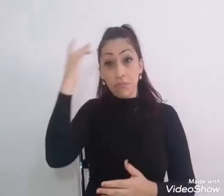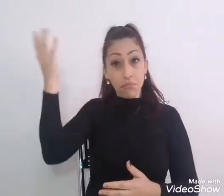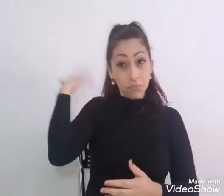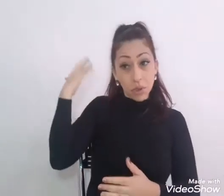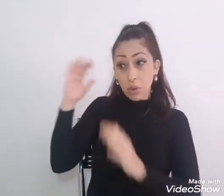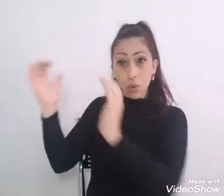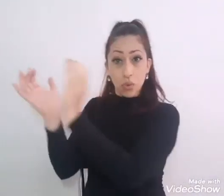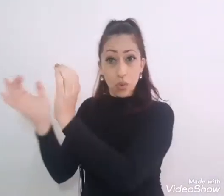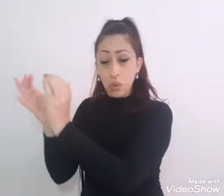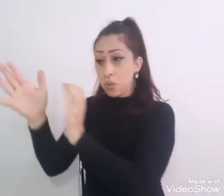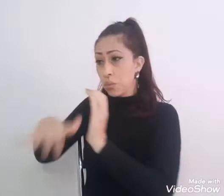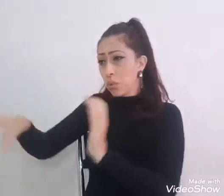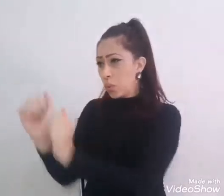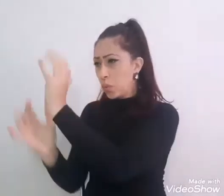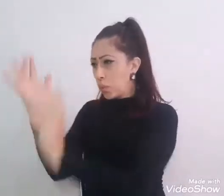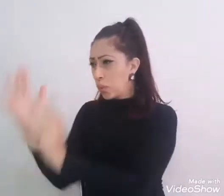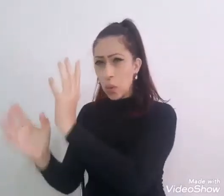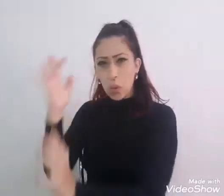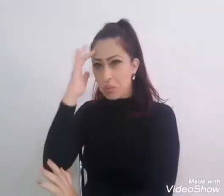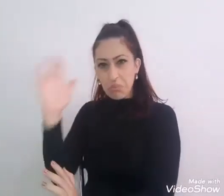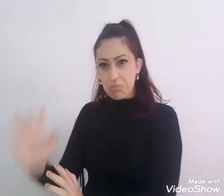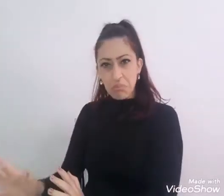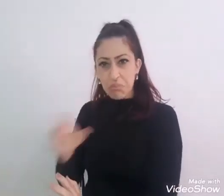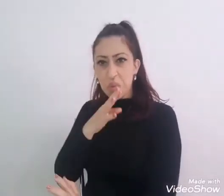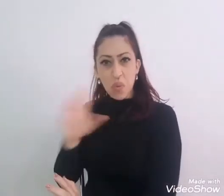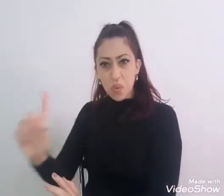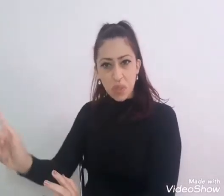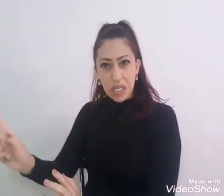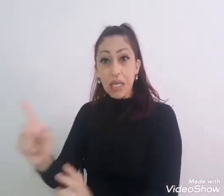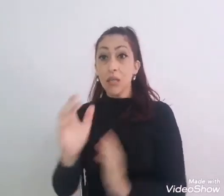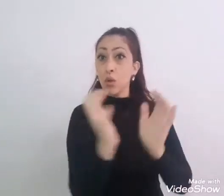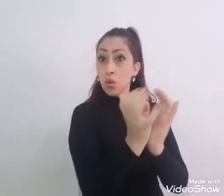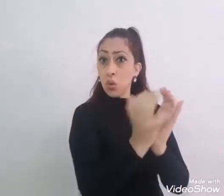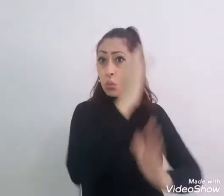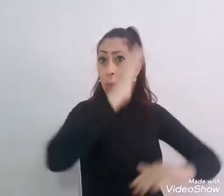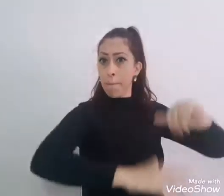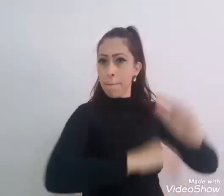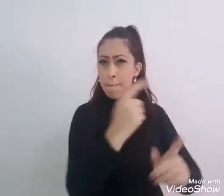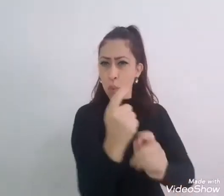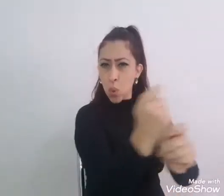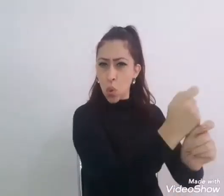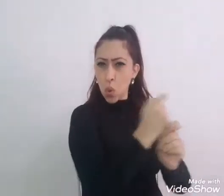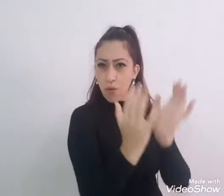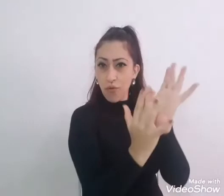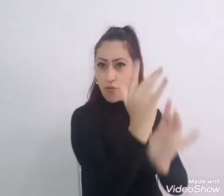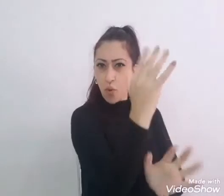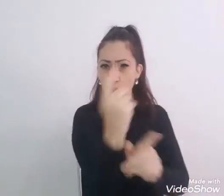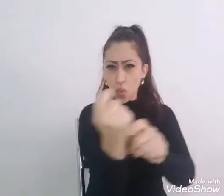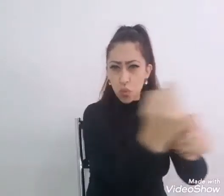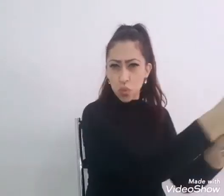foram subjugados por povos que dominavam o fogo, né? Então, eles se aqueciam, iluminavam o ambiente, espantavam os predadores